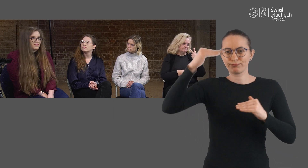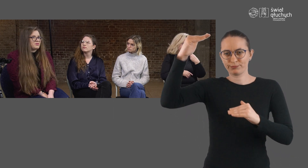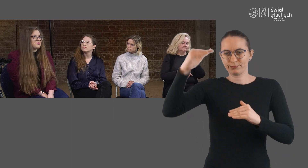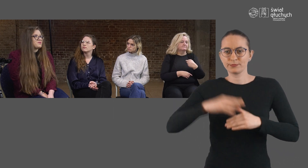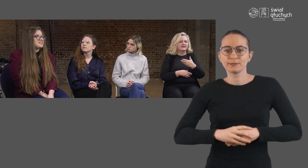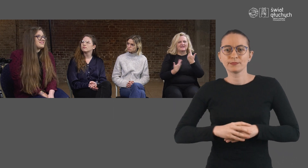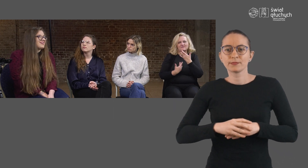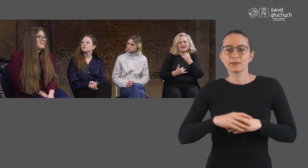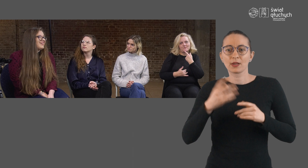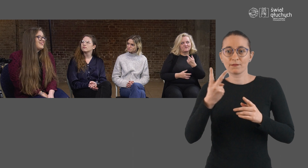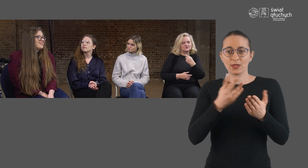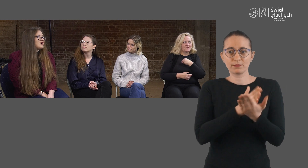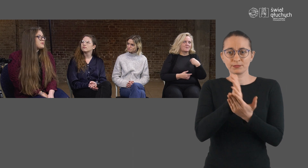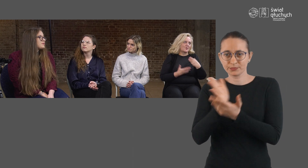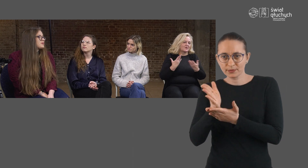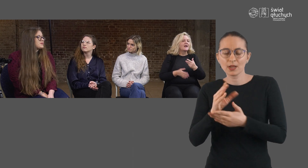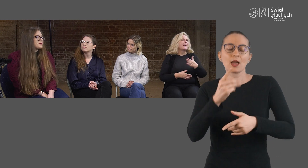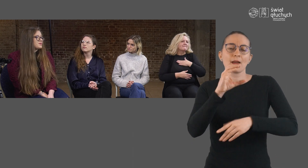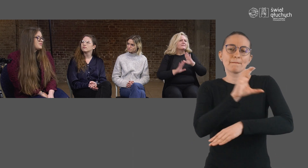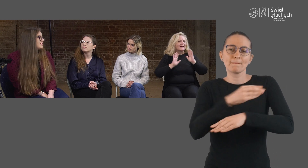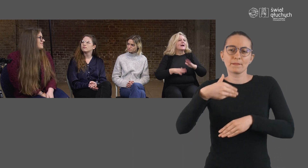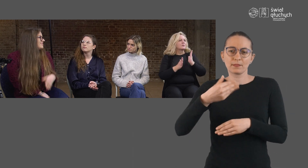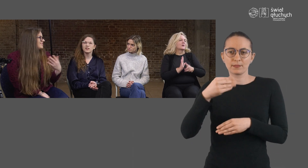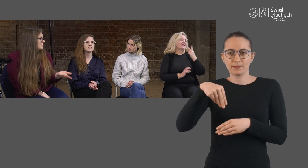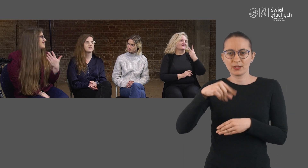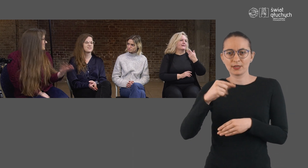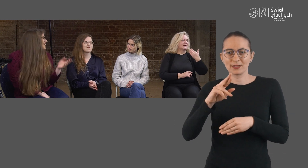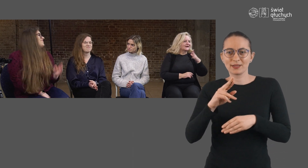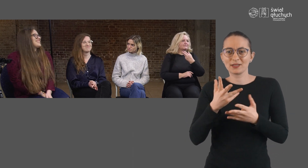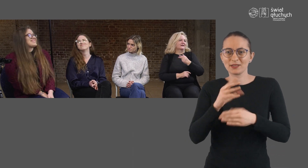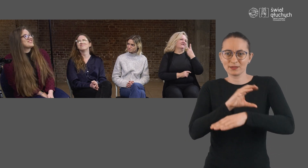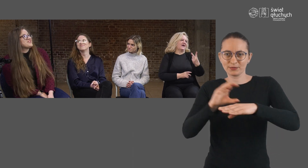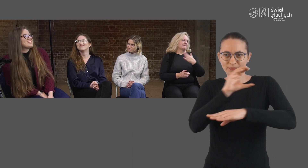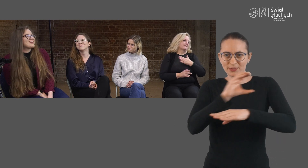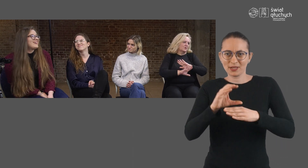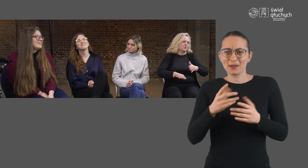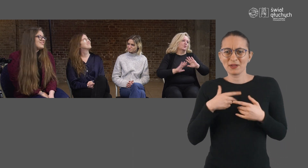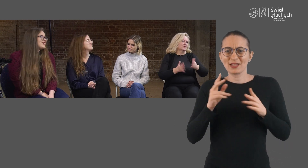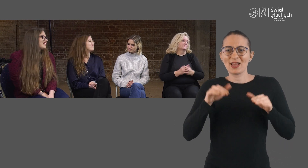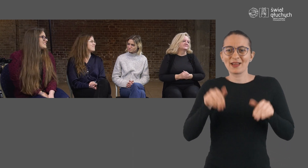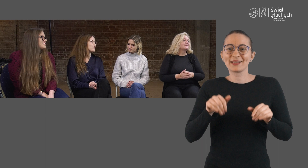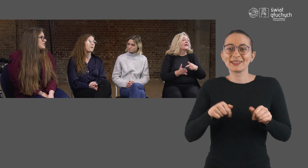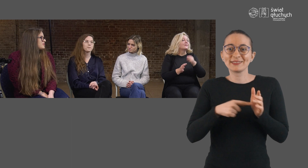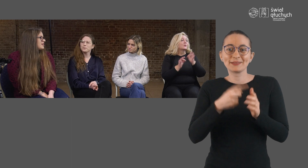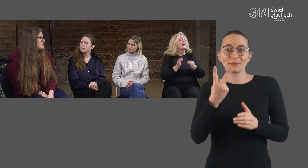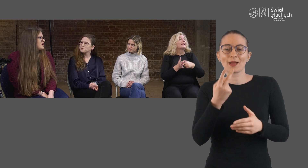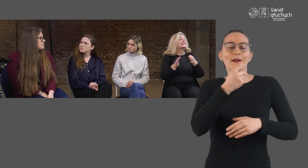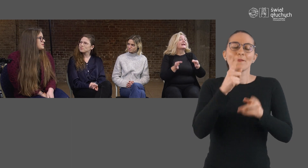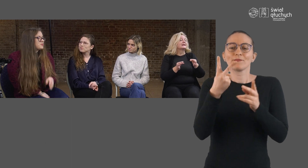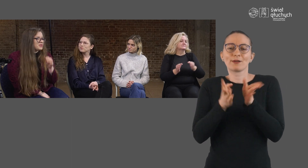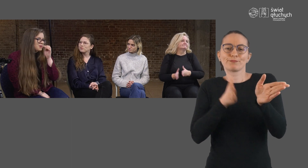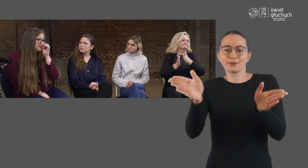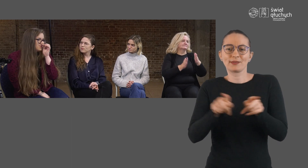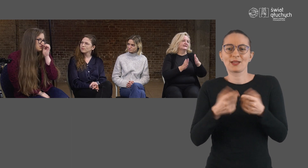magisterskie, nie wiem jak to powiedzieć. Mam po prostu 2 magistry, dokładnie. No i teraz jestem na